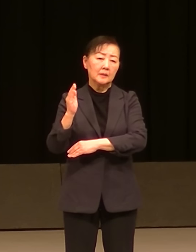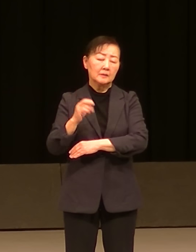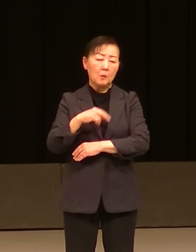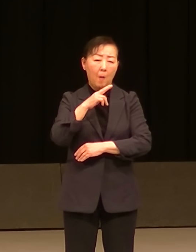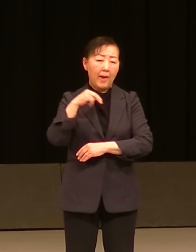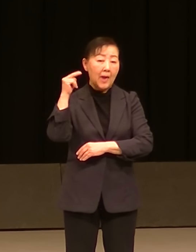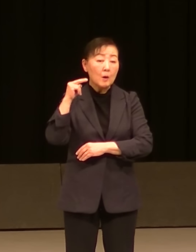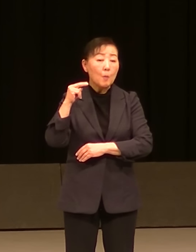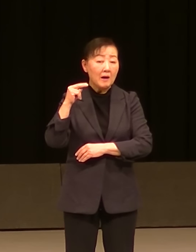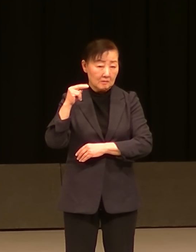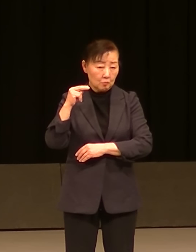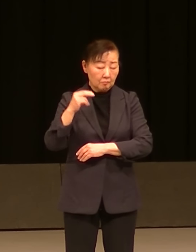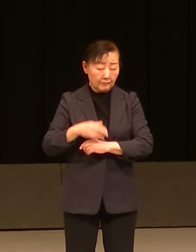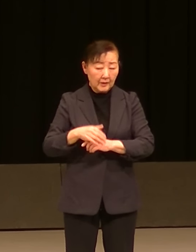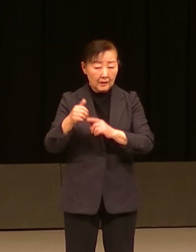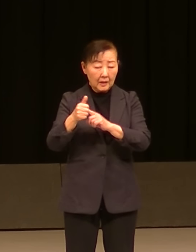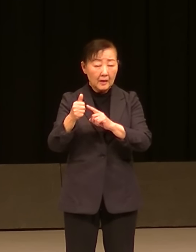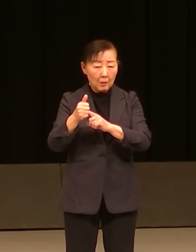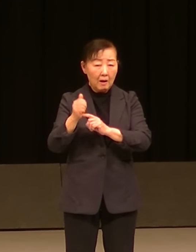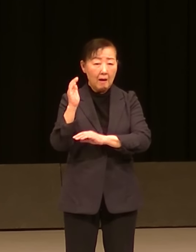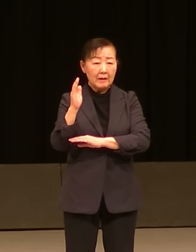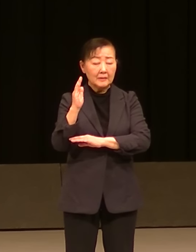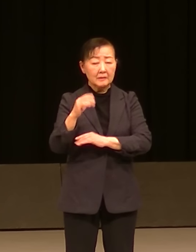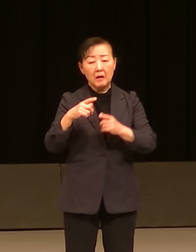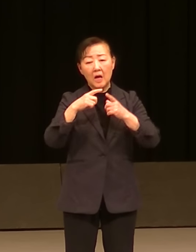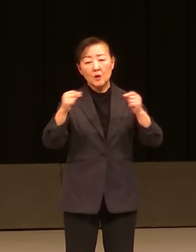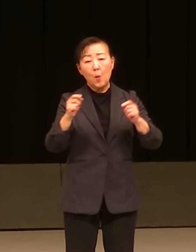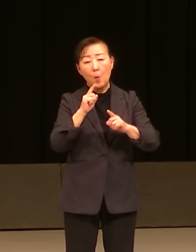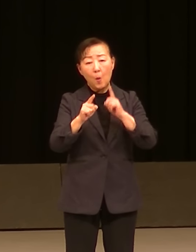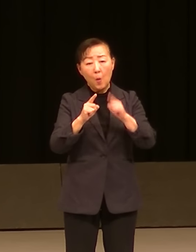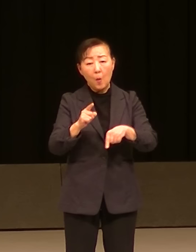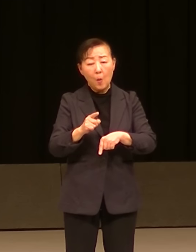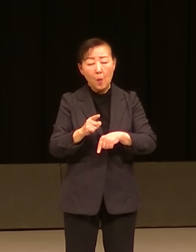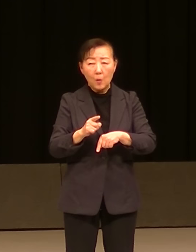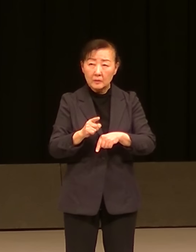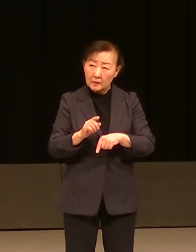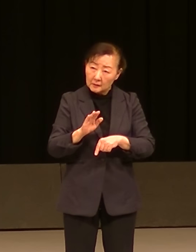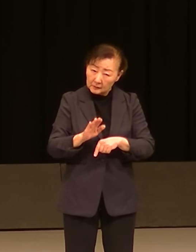ージョン、彼は演説自体は日本語でやったのかな、